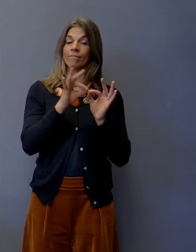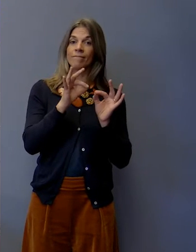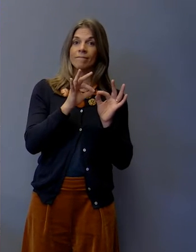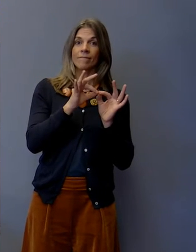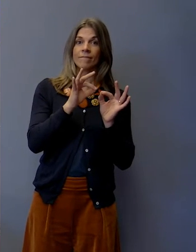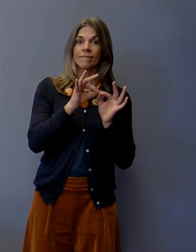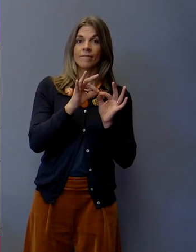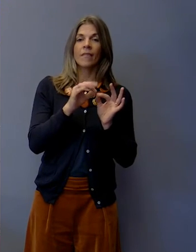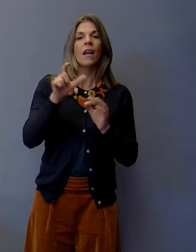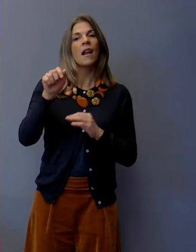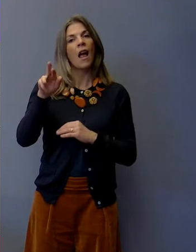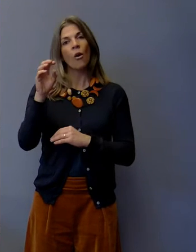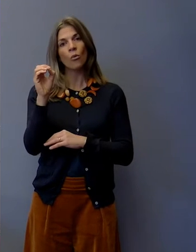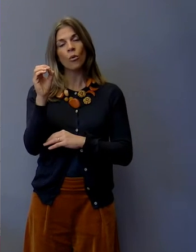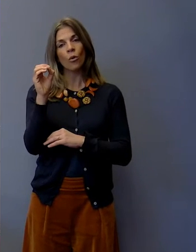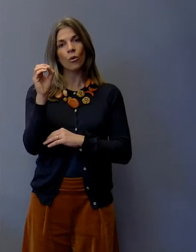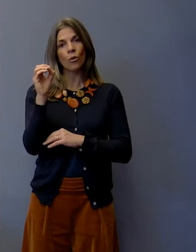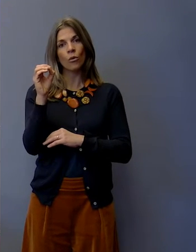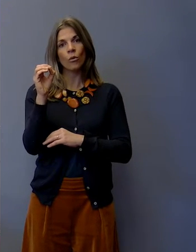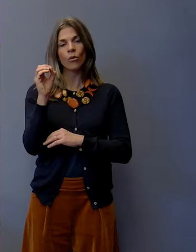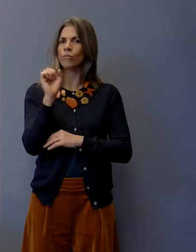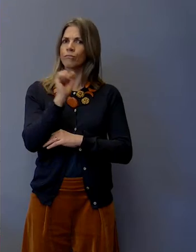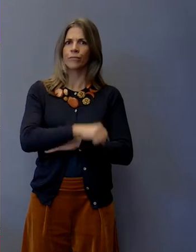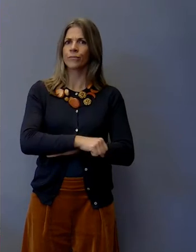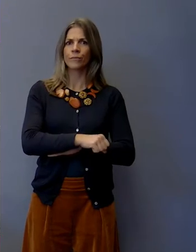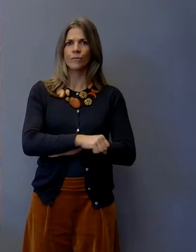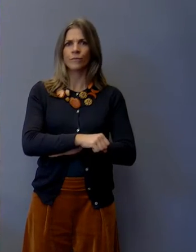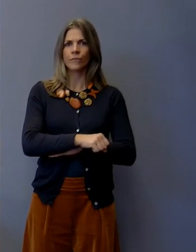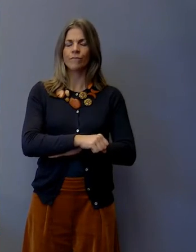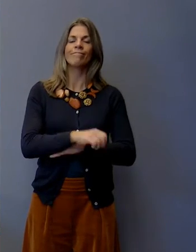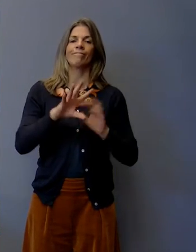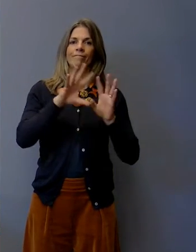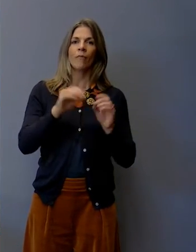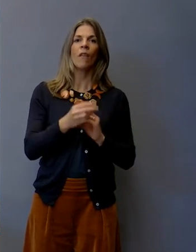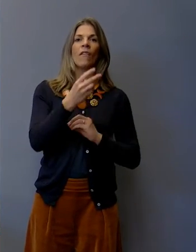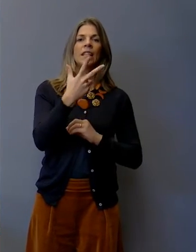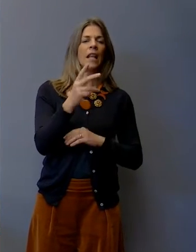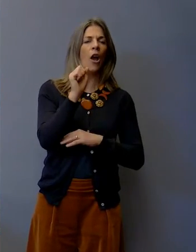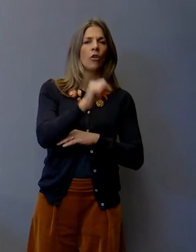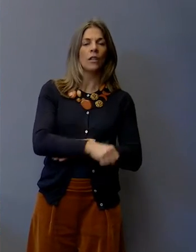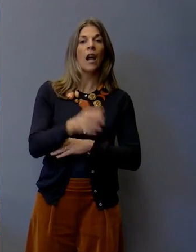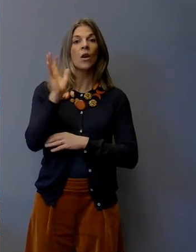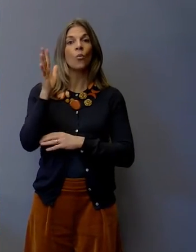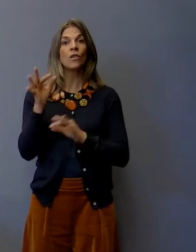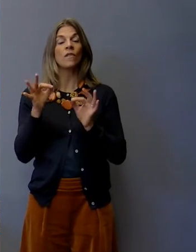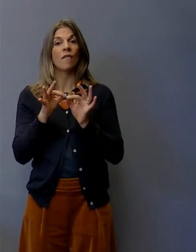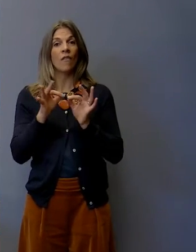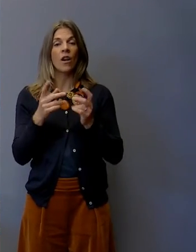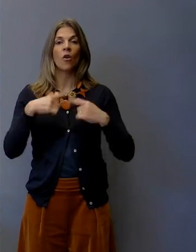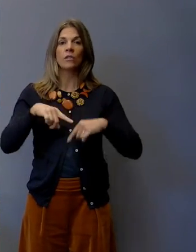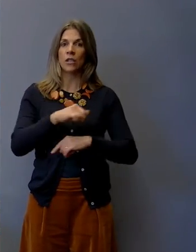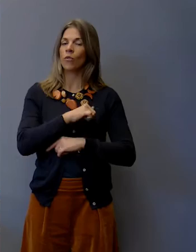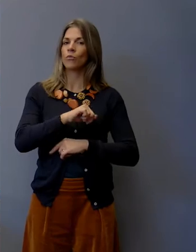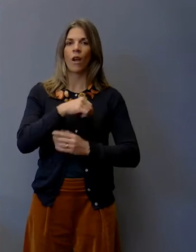consigliera lauro contraria 23 voti contrari 15 favorevo il consiglio comunale